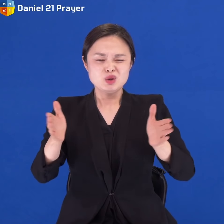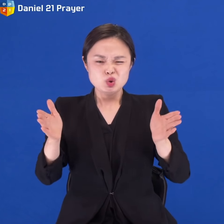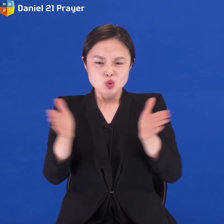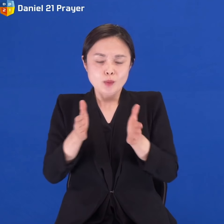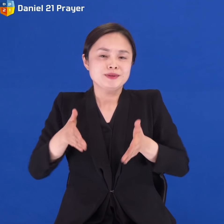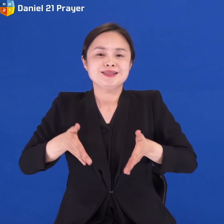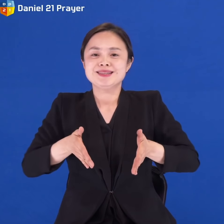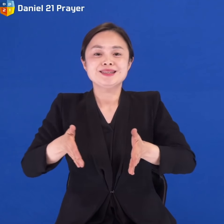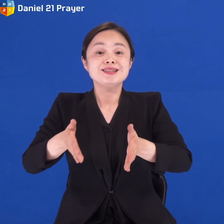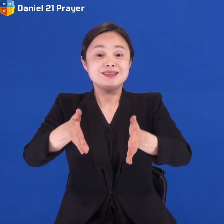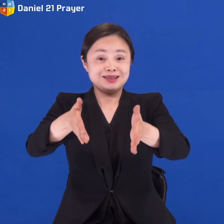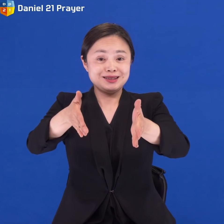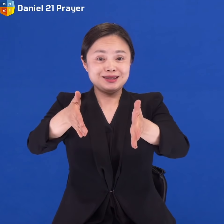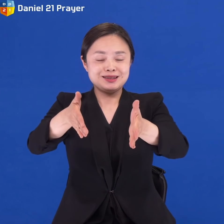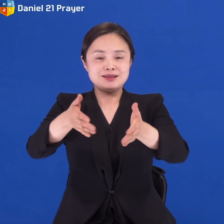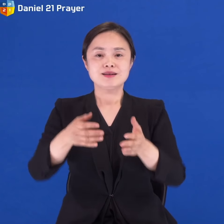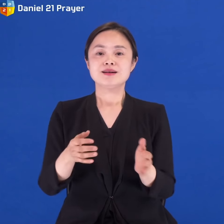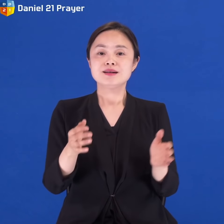예수 그리스도